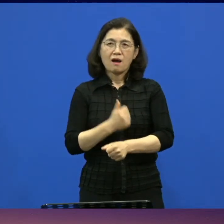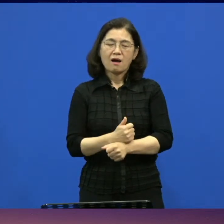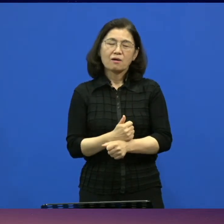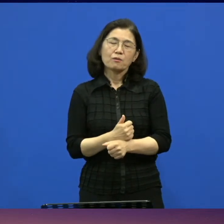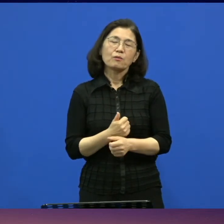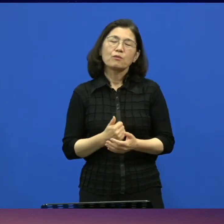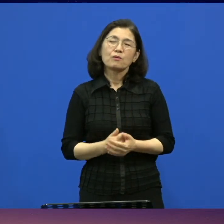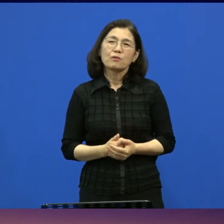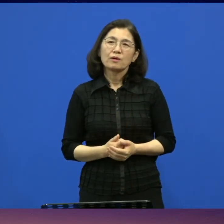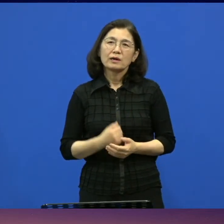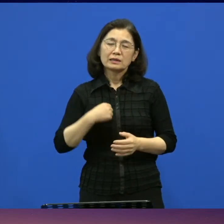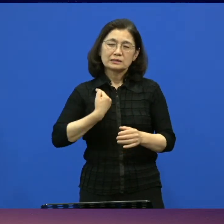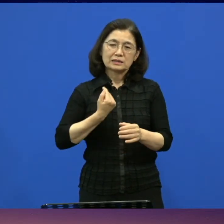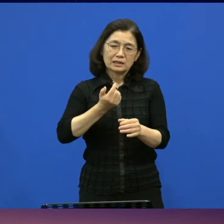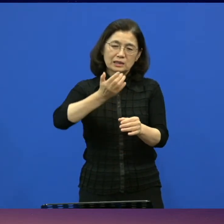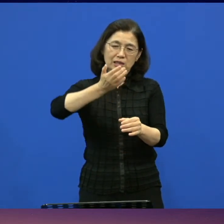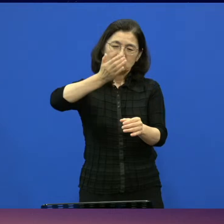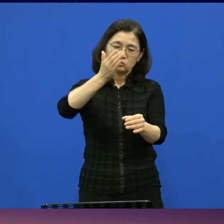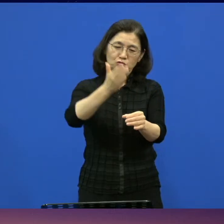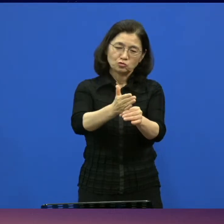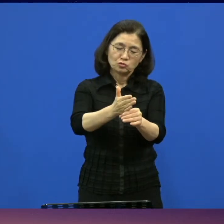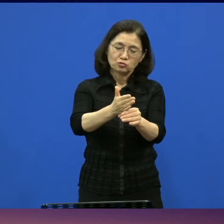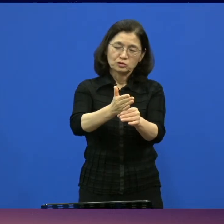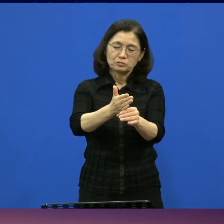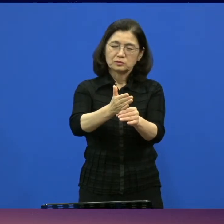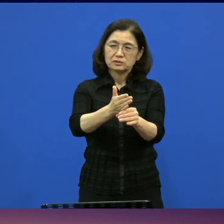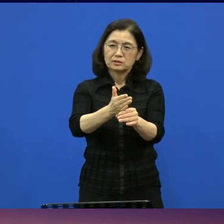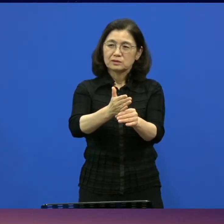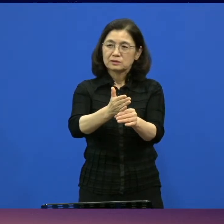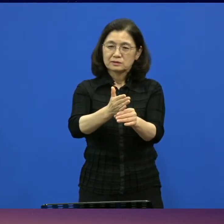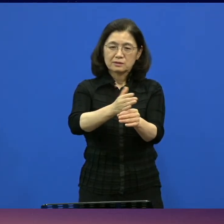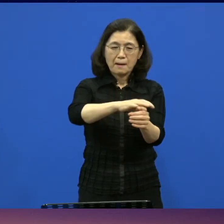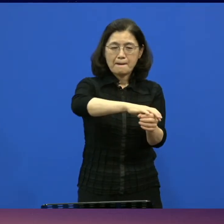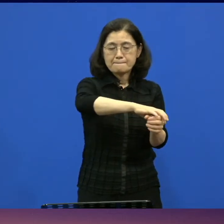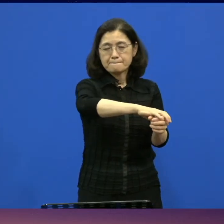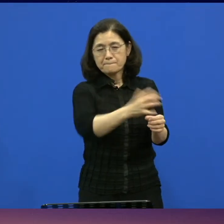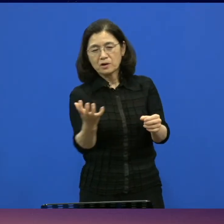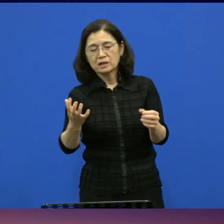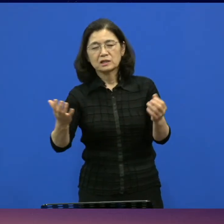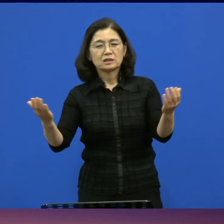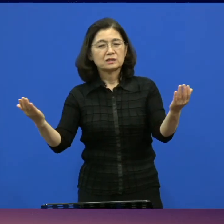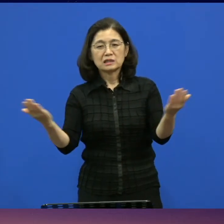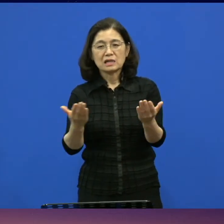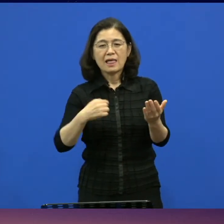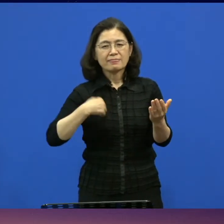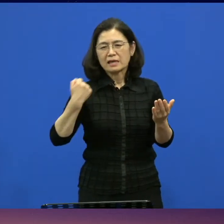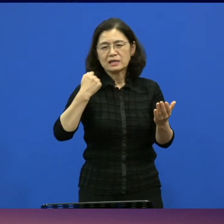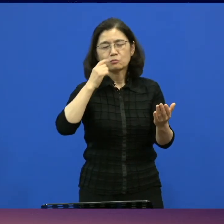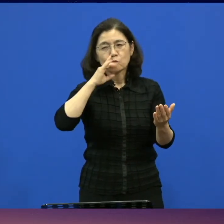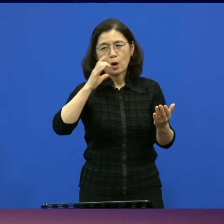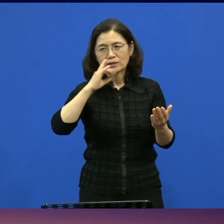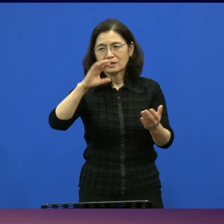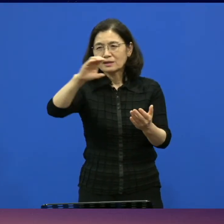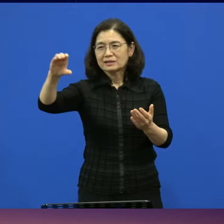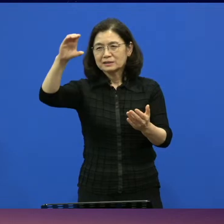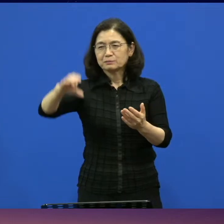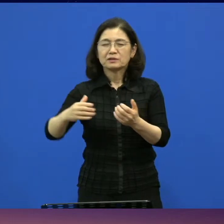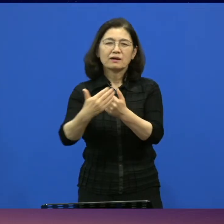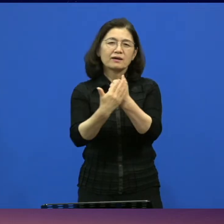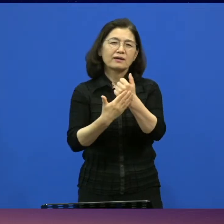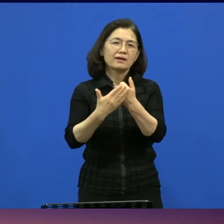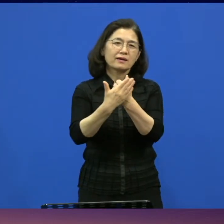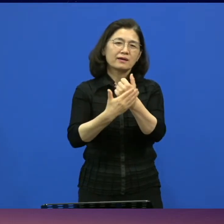자기 중심성을 이게 벗기는 게 이게 우리 힘으로 안 돼요. 예수 그리스도의 십자가의 그 은혜의 그